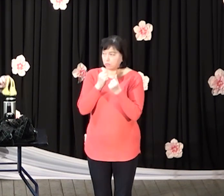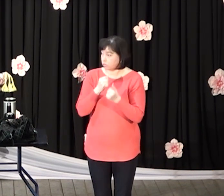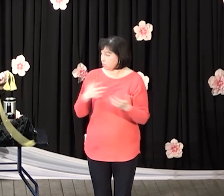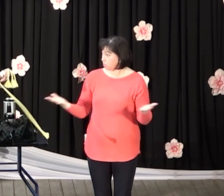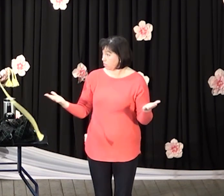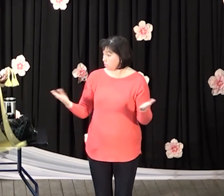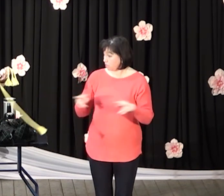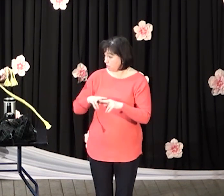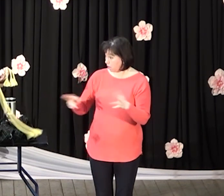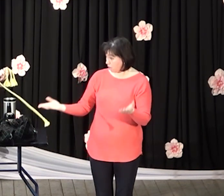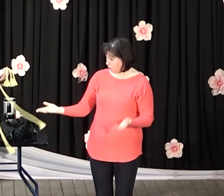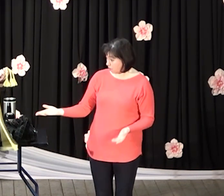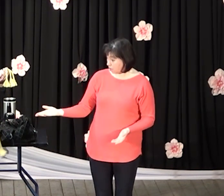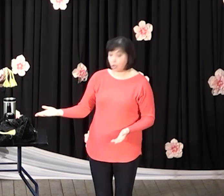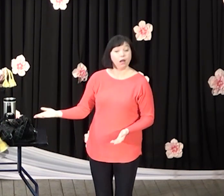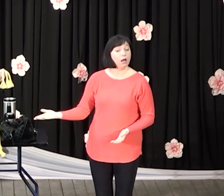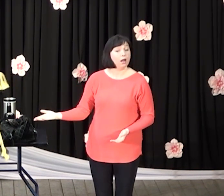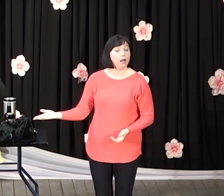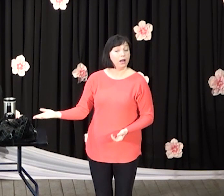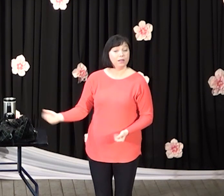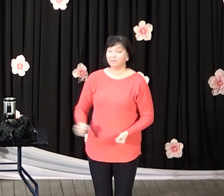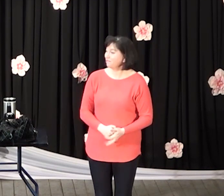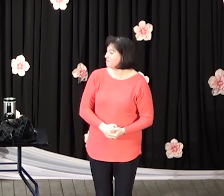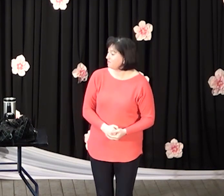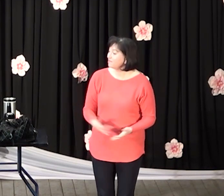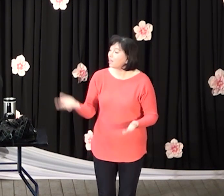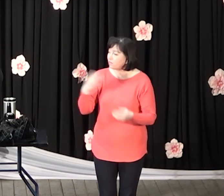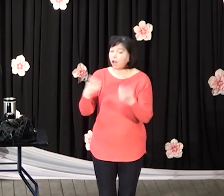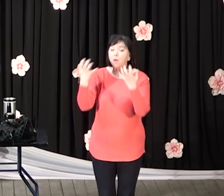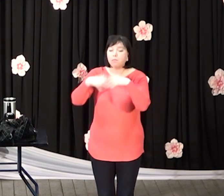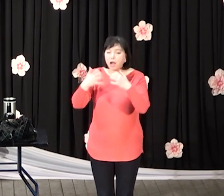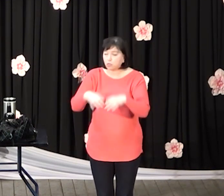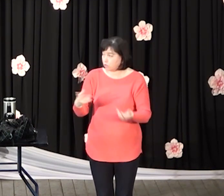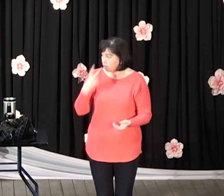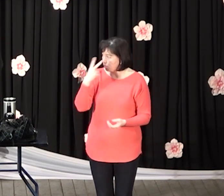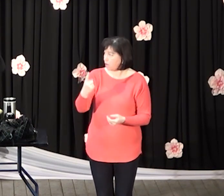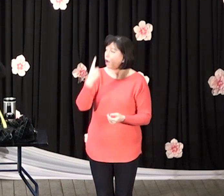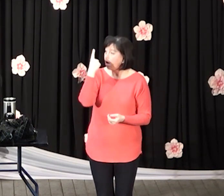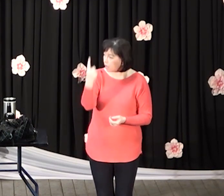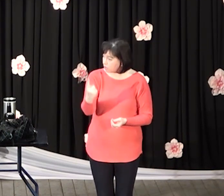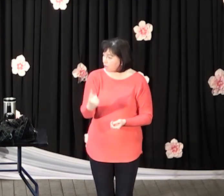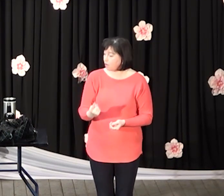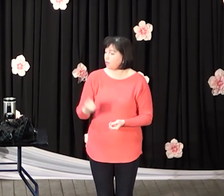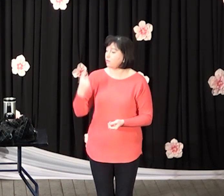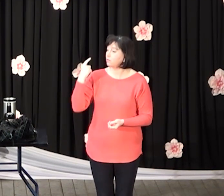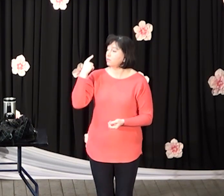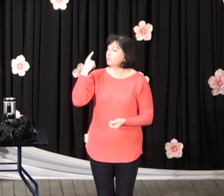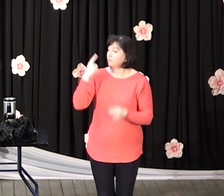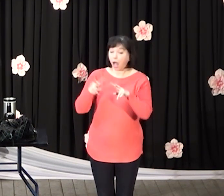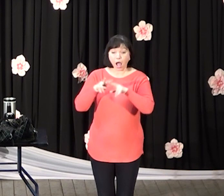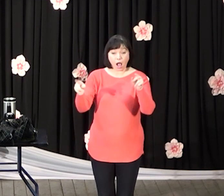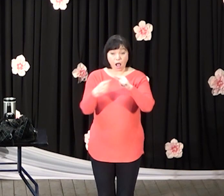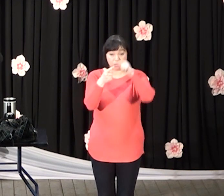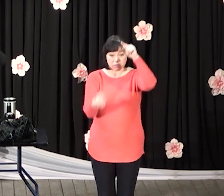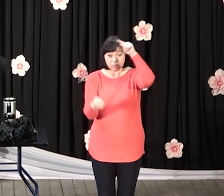și toate devin egale. Dar haideți să și numărăm, pentru că se vede foarte bine cum primul fir de ață este exact de lungimea celui